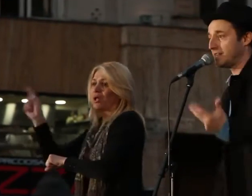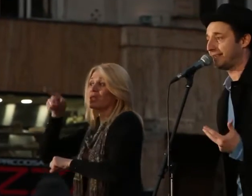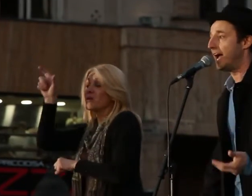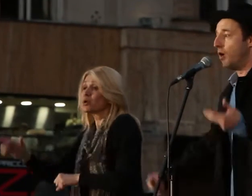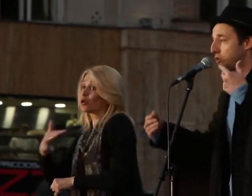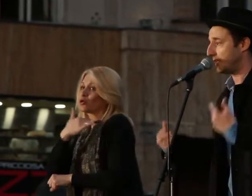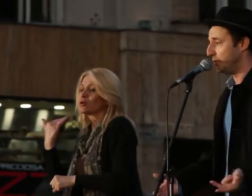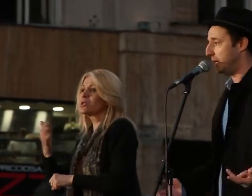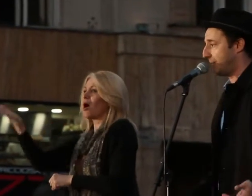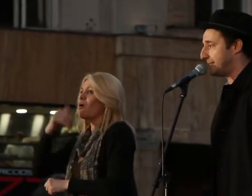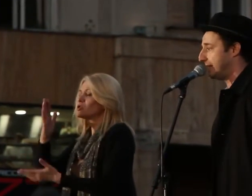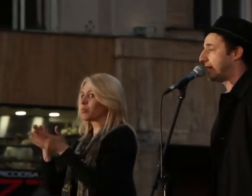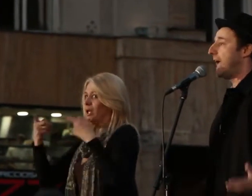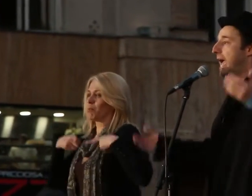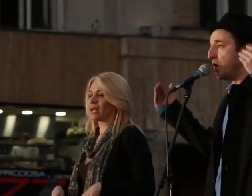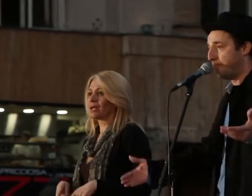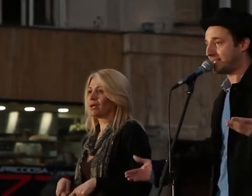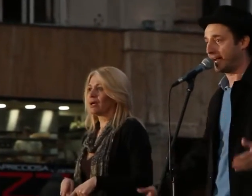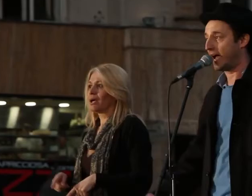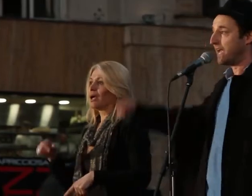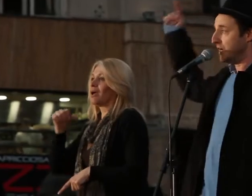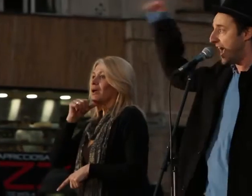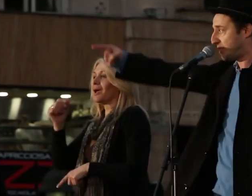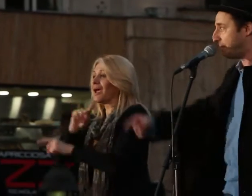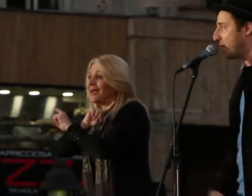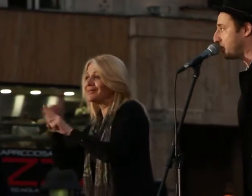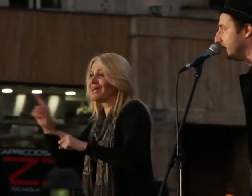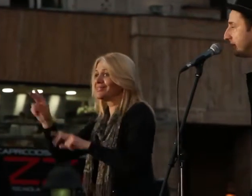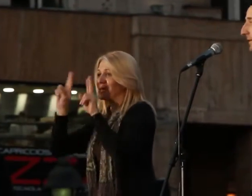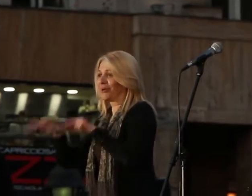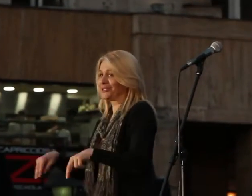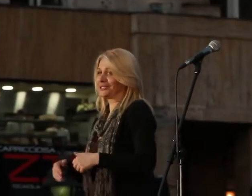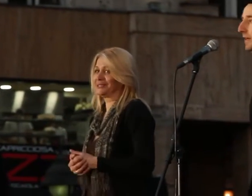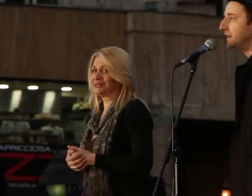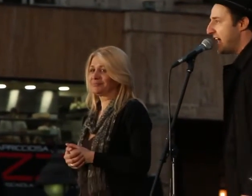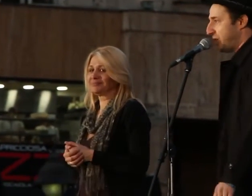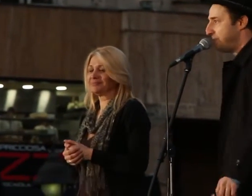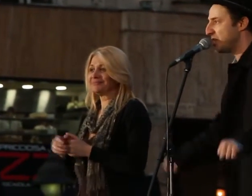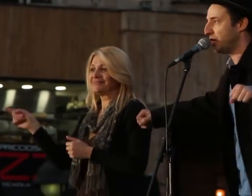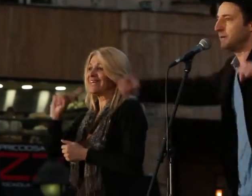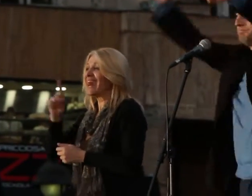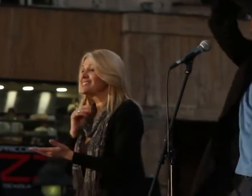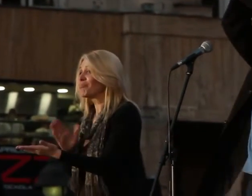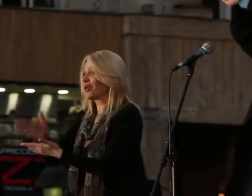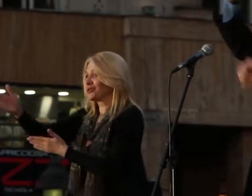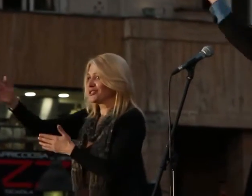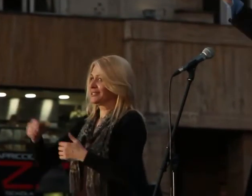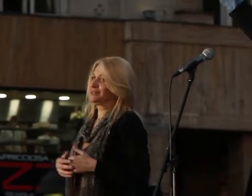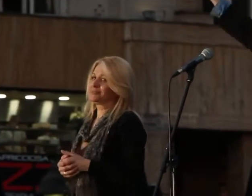to dosta, hoće da bude i predsednik. E, no pasaran, neće proći! Neće proći!